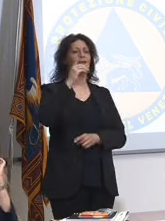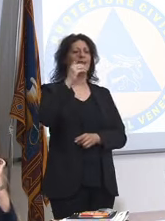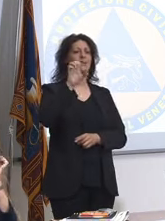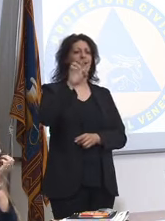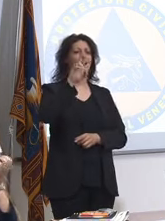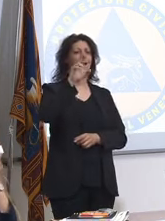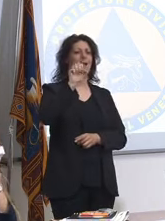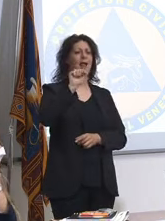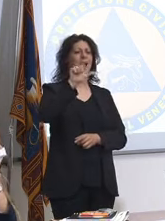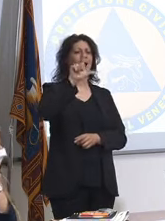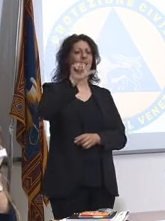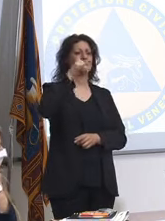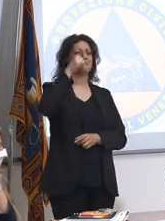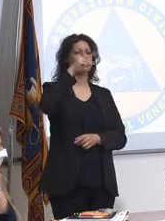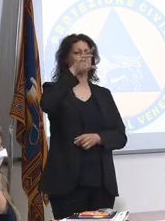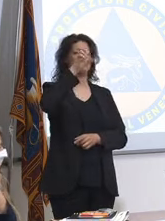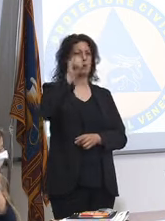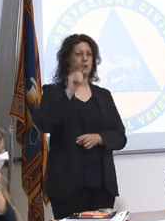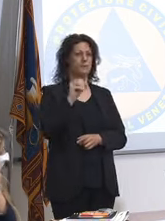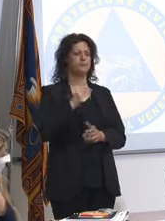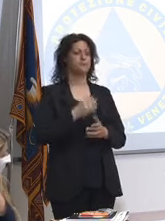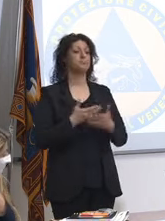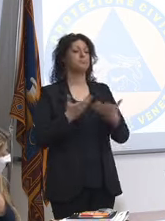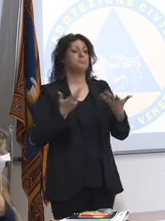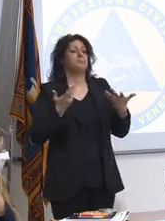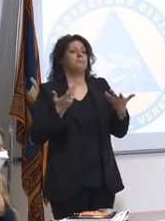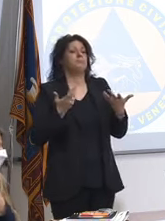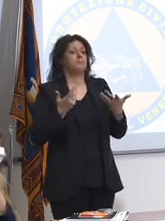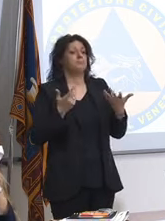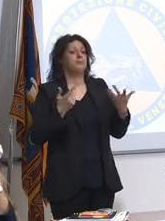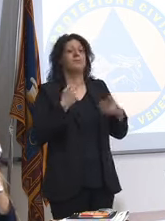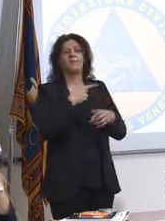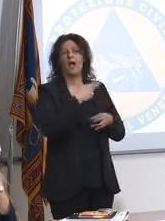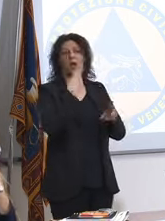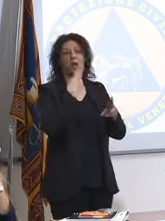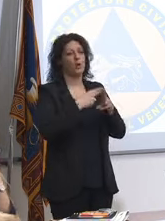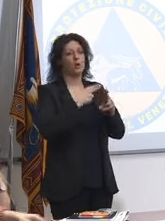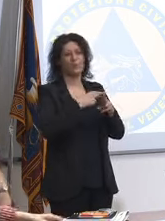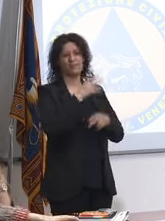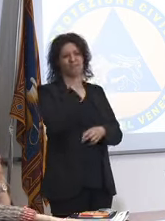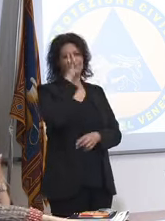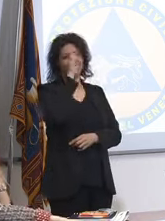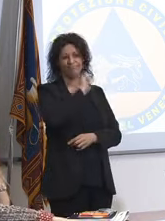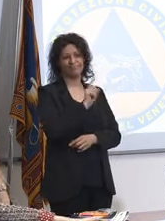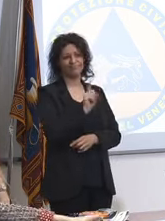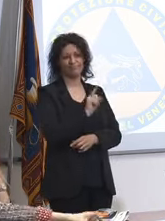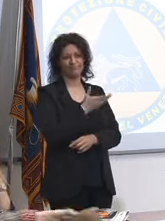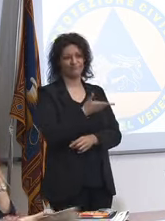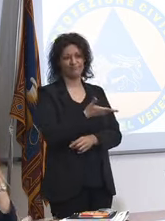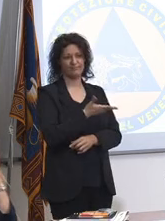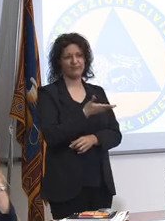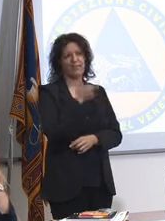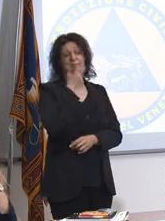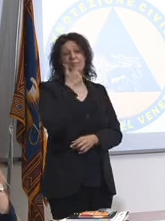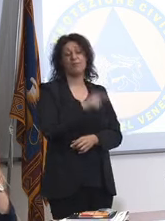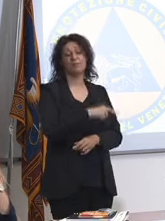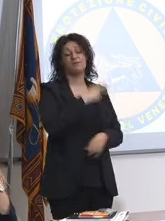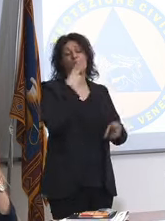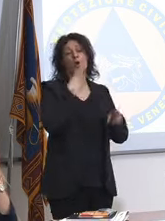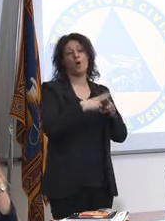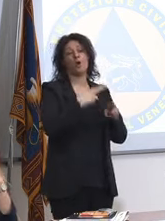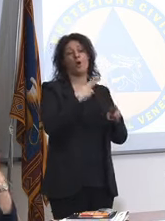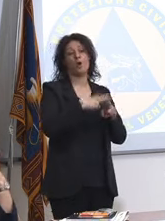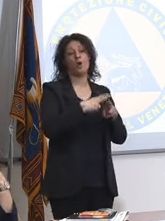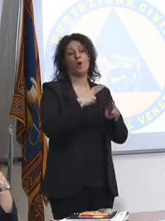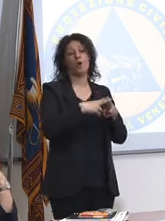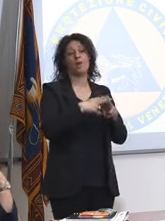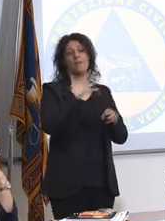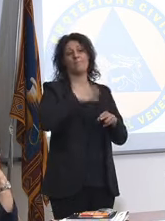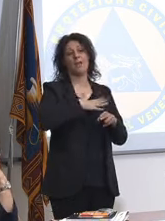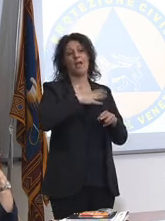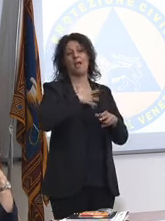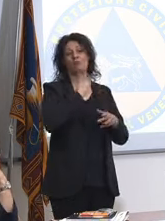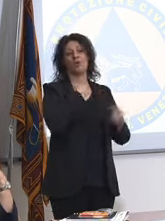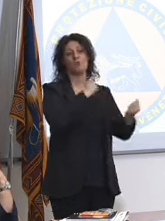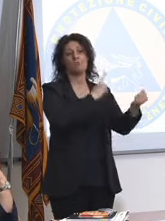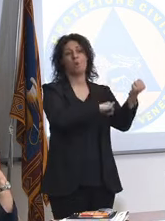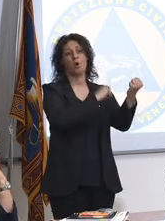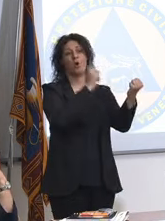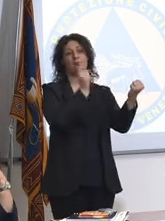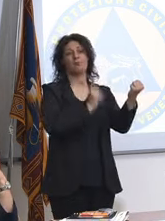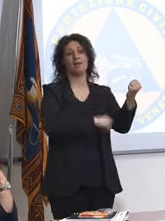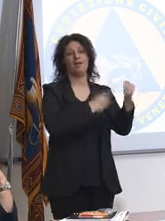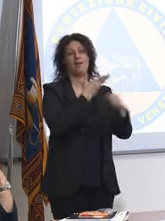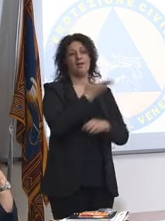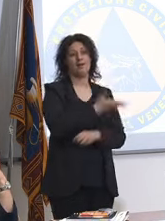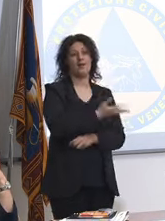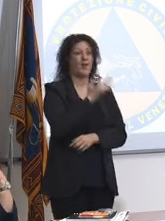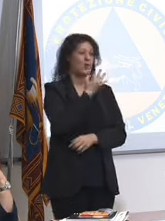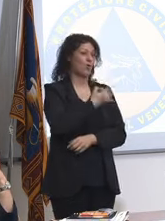cioè, a Roma ste robe non le capiscono, perché se tu vivi di potere dei palazzi è inevitabile che ti dia